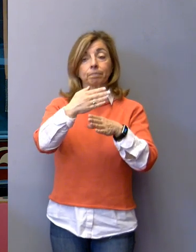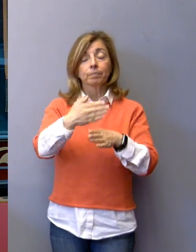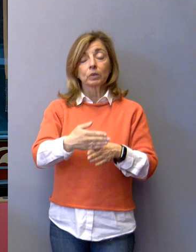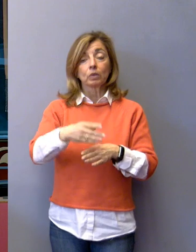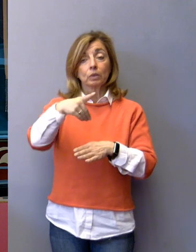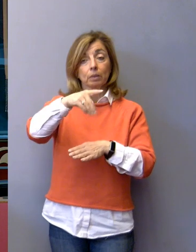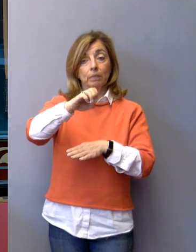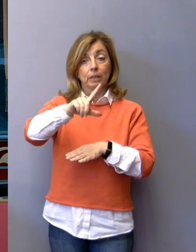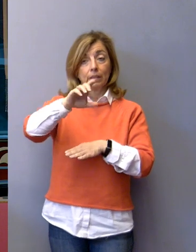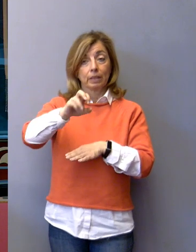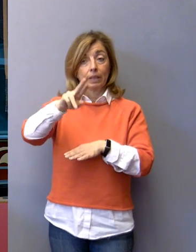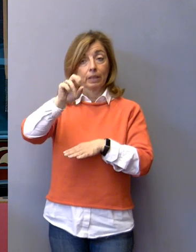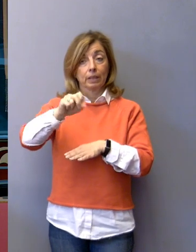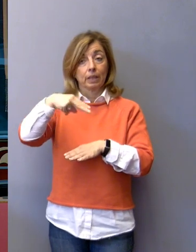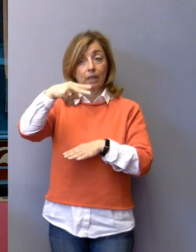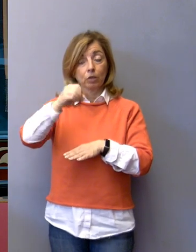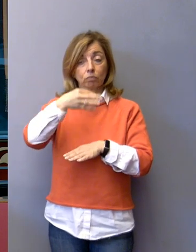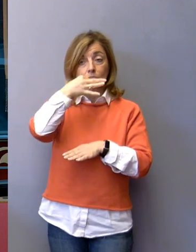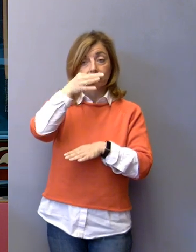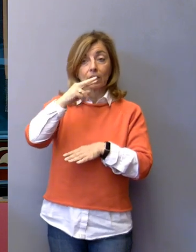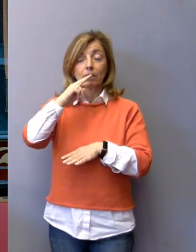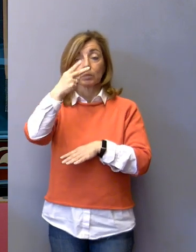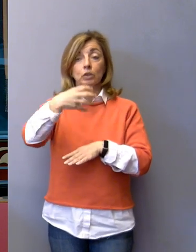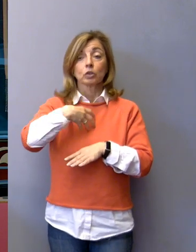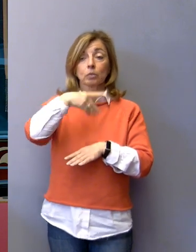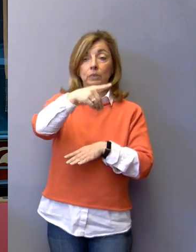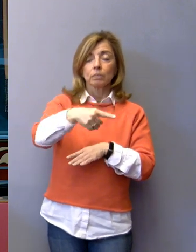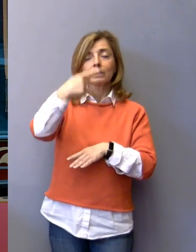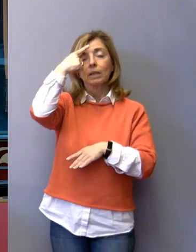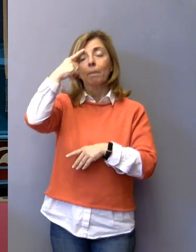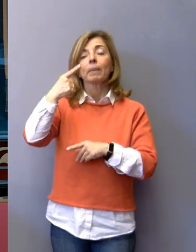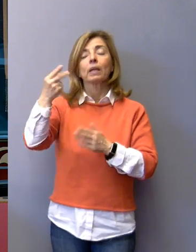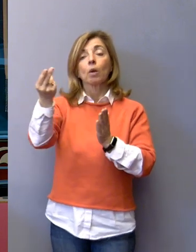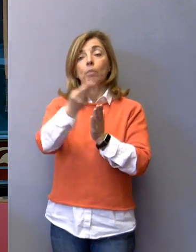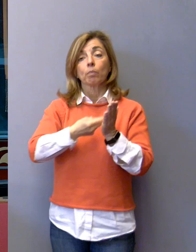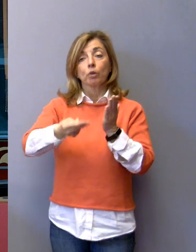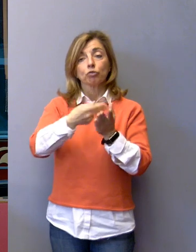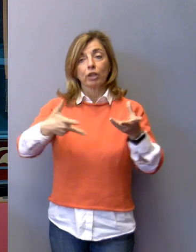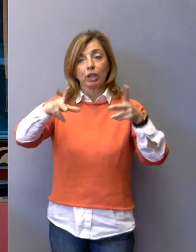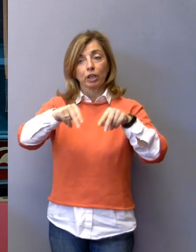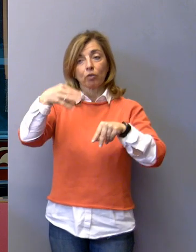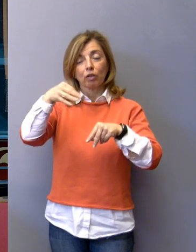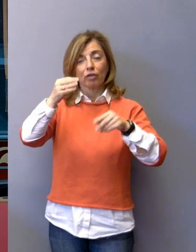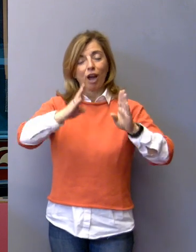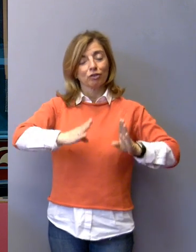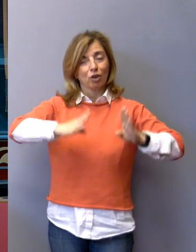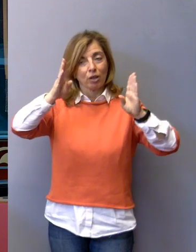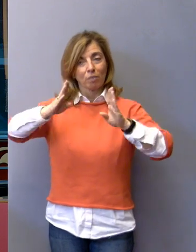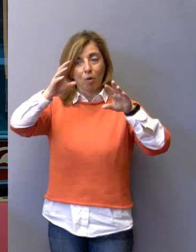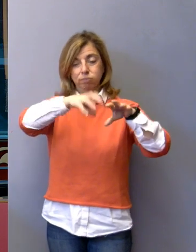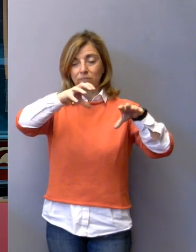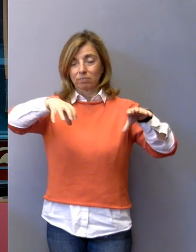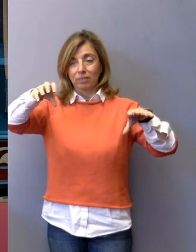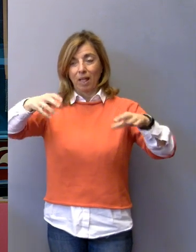l'assessore picciocchi si chiede di conoscere lo stato di avanzamento dei progetti di riqualificazione degli immobili presenti